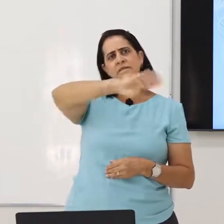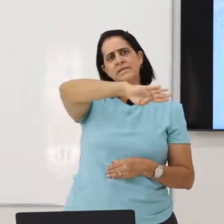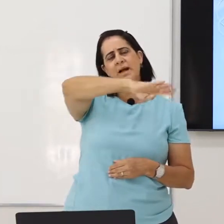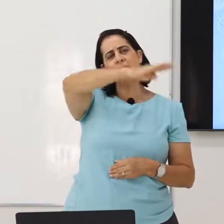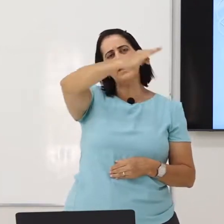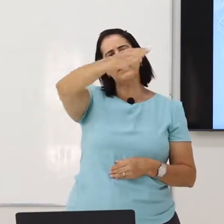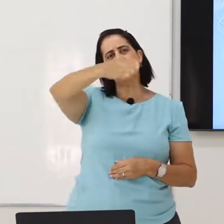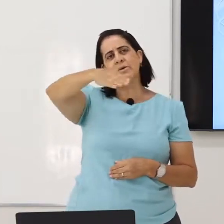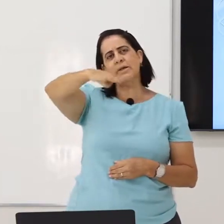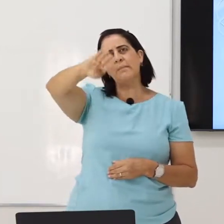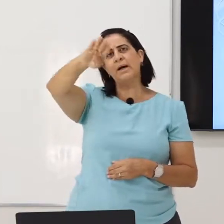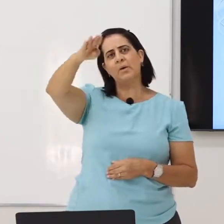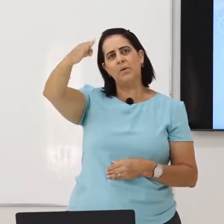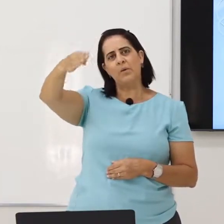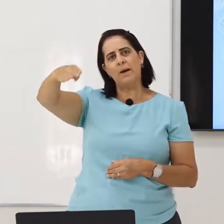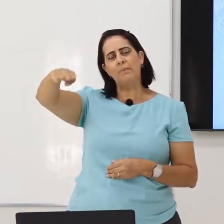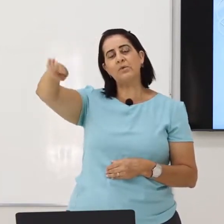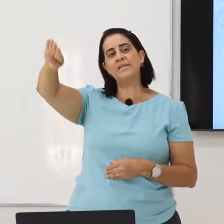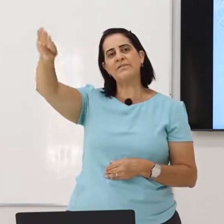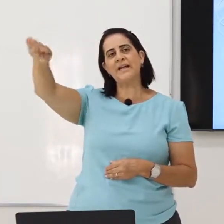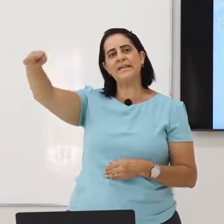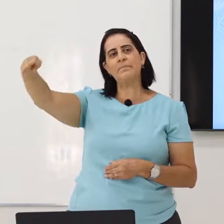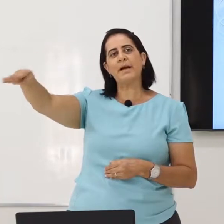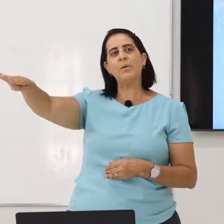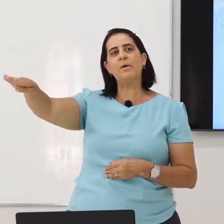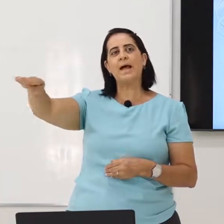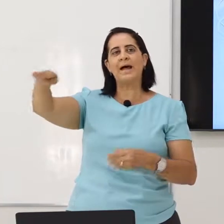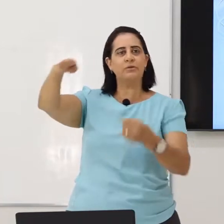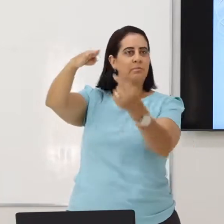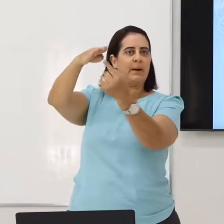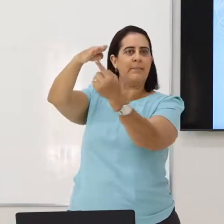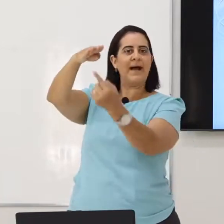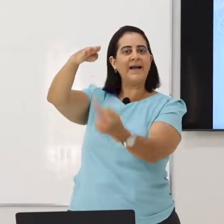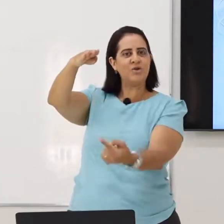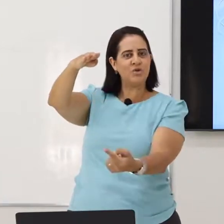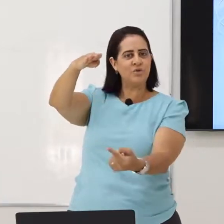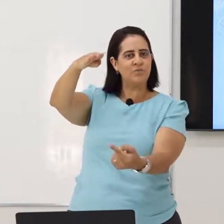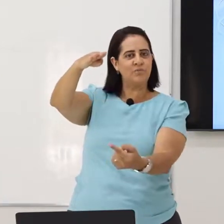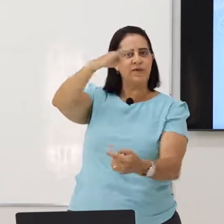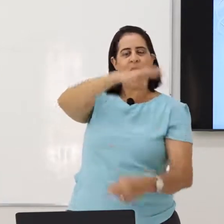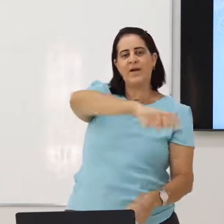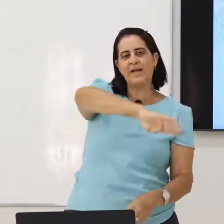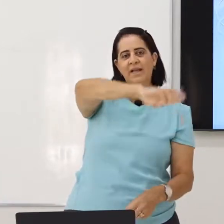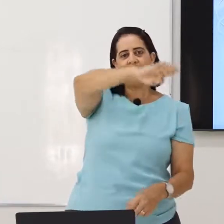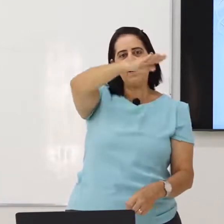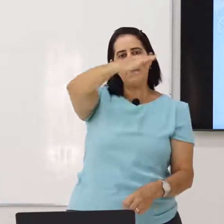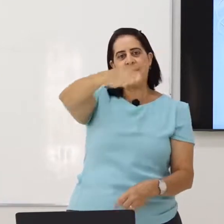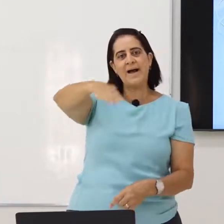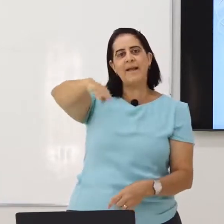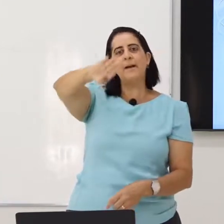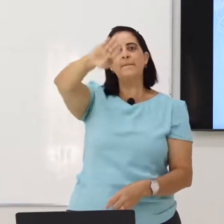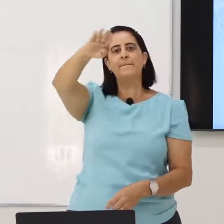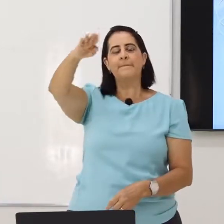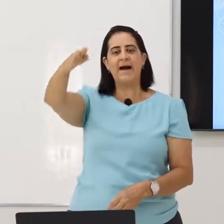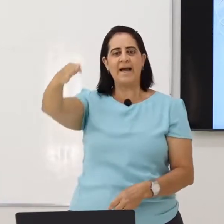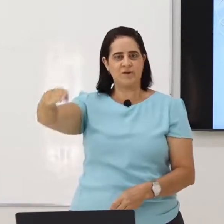está a orientação da mão? A mão está virada para qual lado? Para baixo? Olha aqui, ó, para